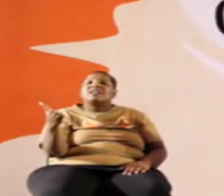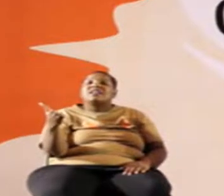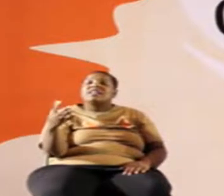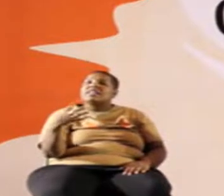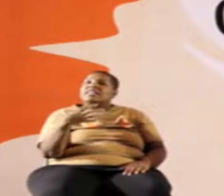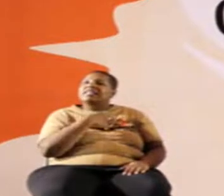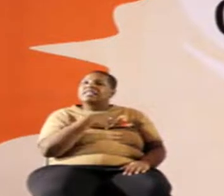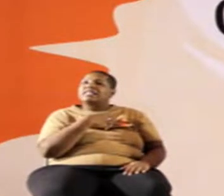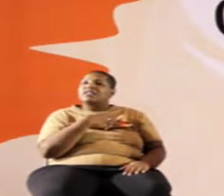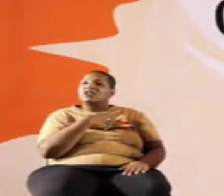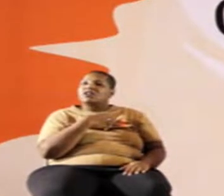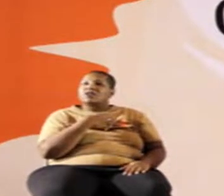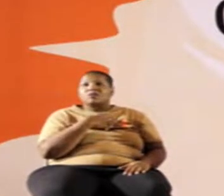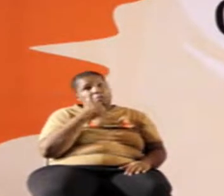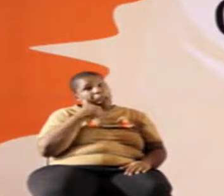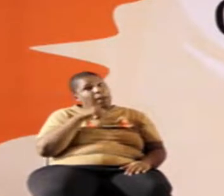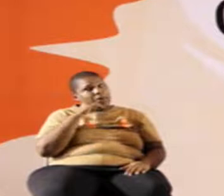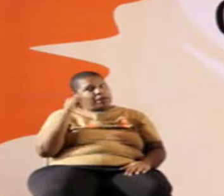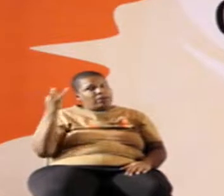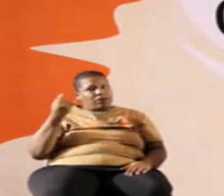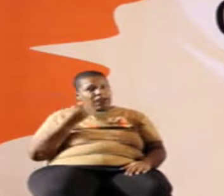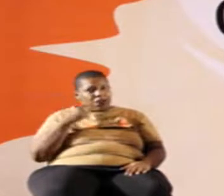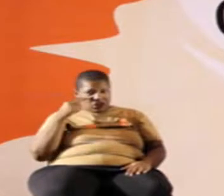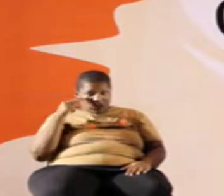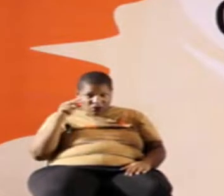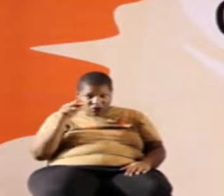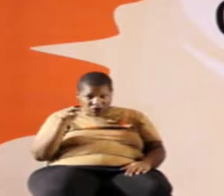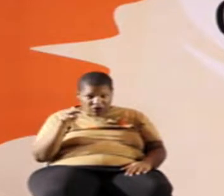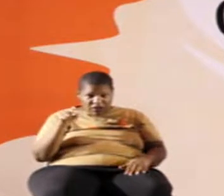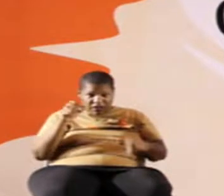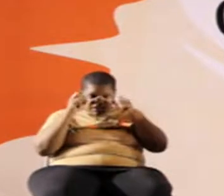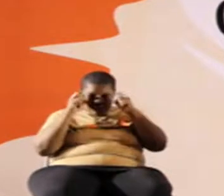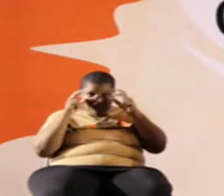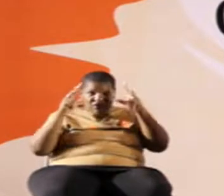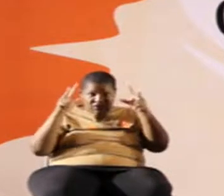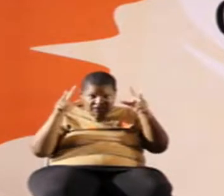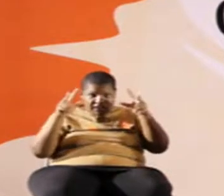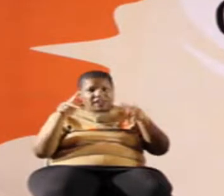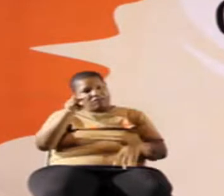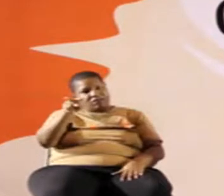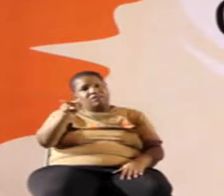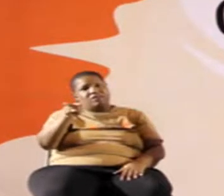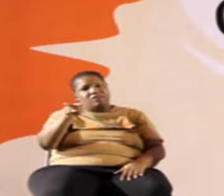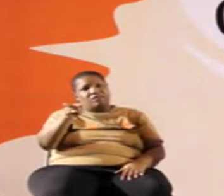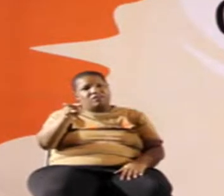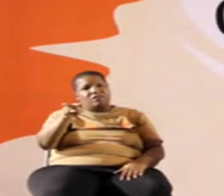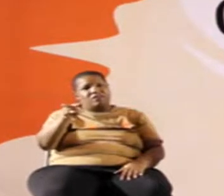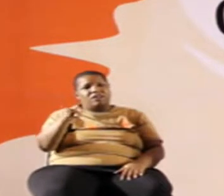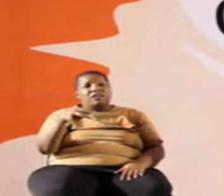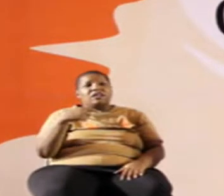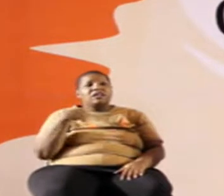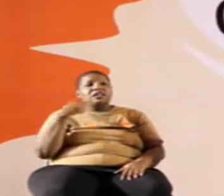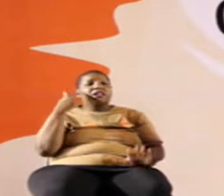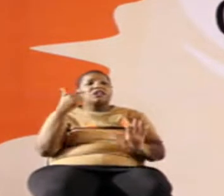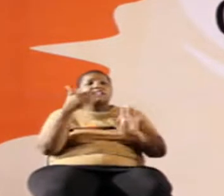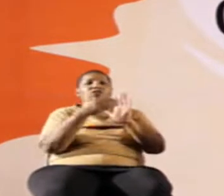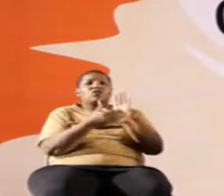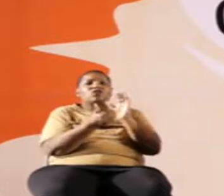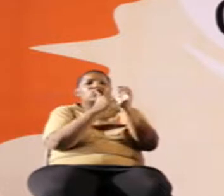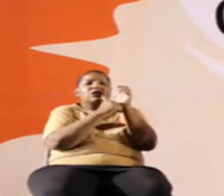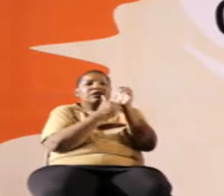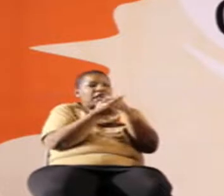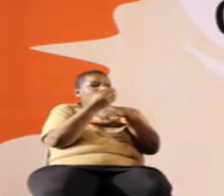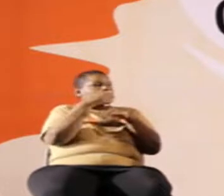se você, como dizia minha mãe, tem olhos e teve olhos de ver, você viu. Na frente, o segredo